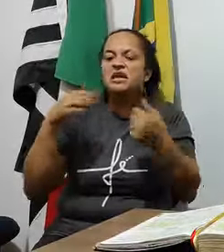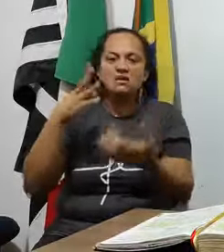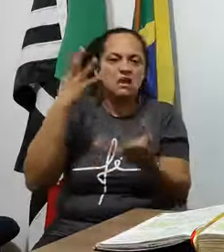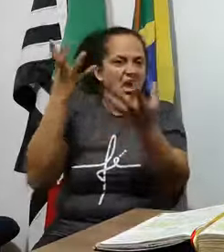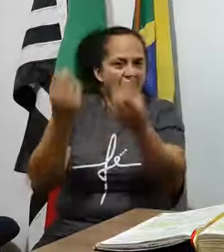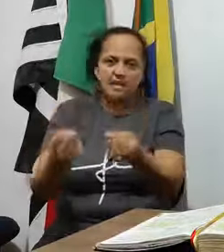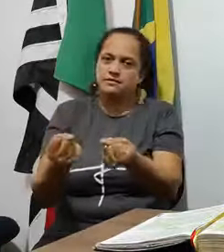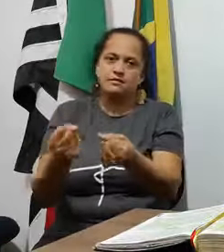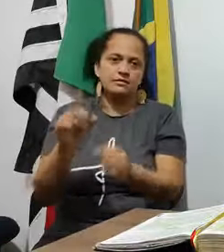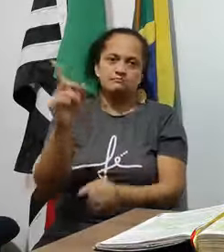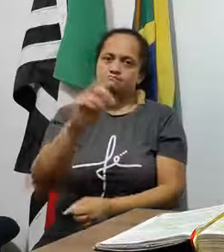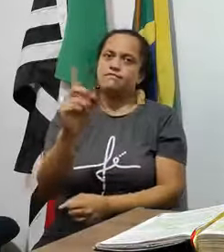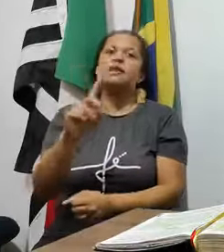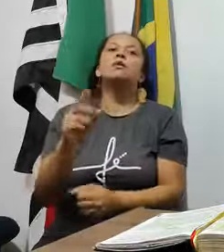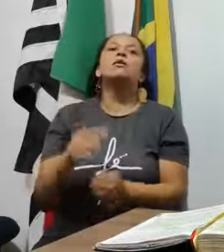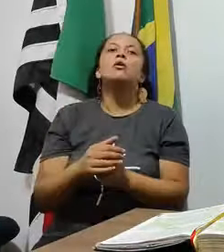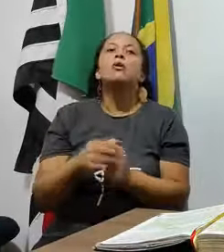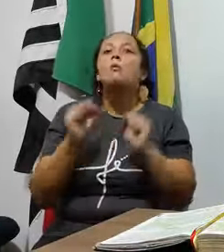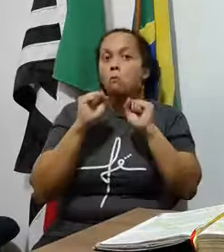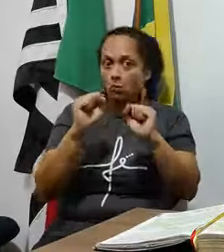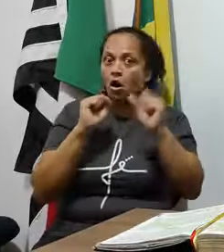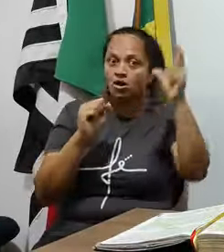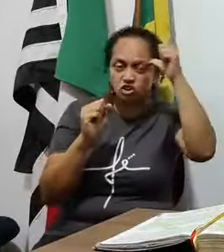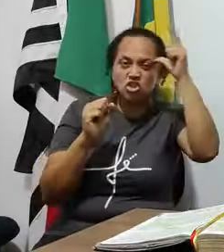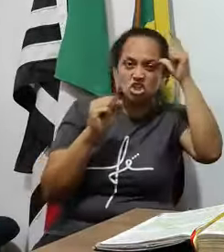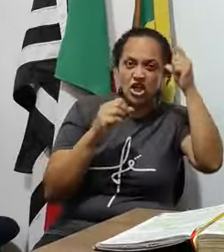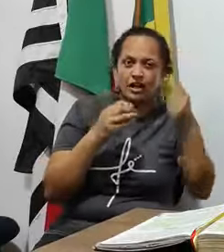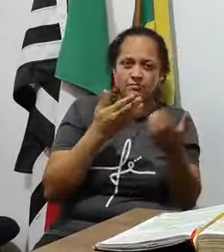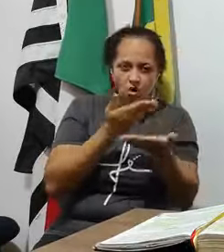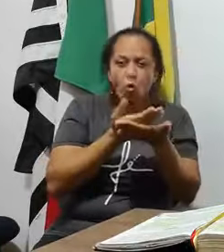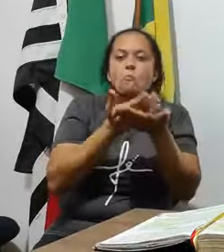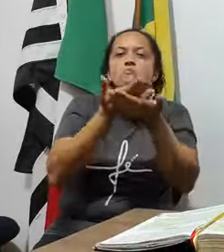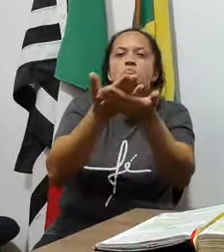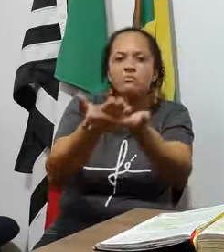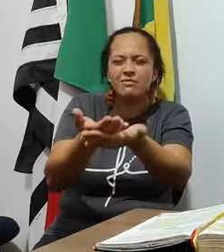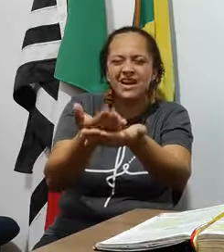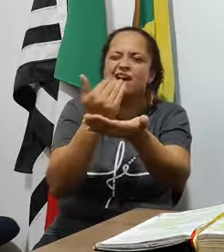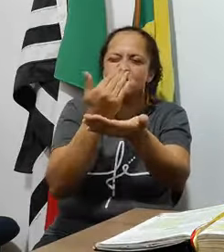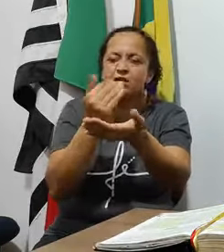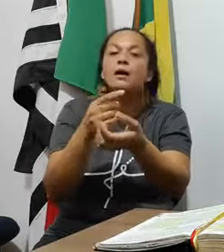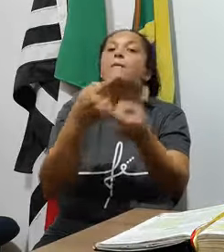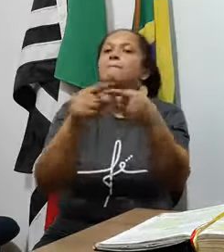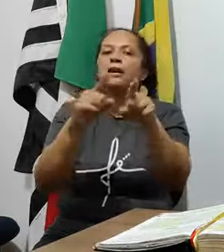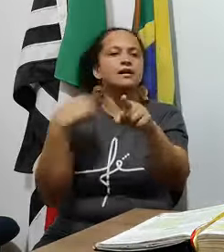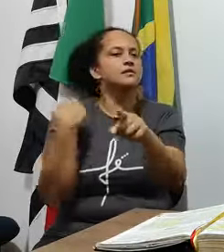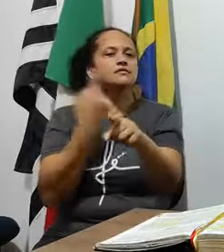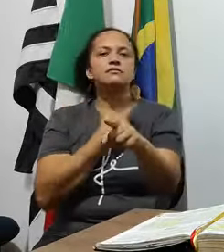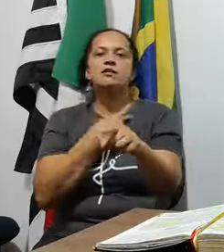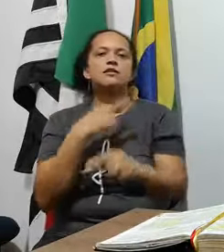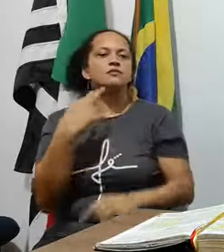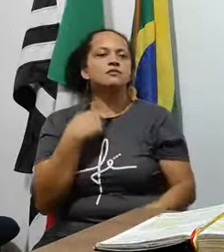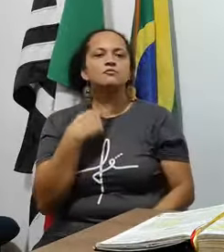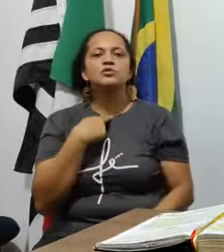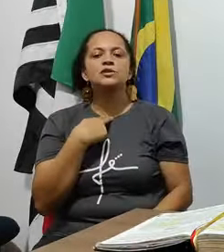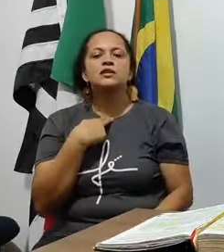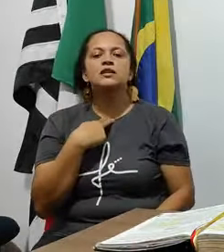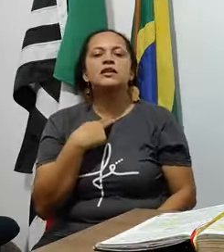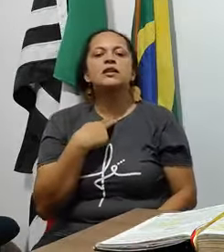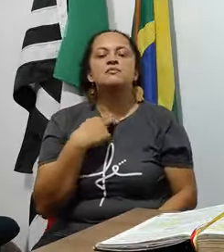pode oferecer o prato, mas não pode nos obrigar a comer dele, entendeu? Então, a Bíblia